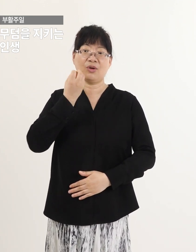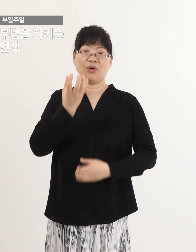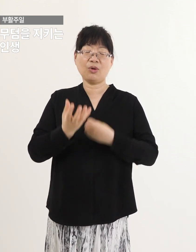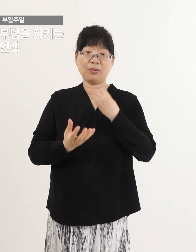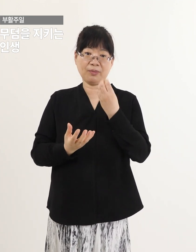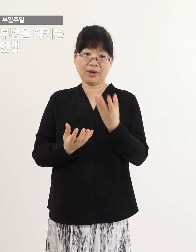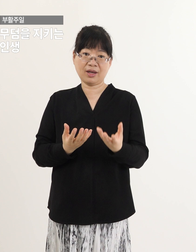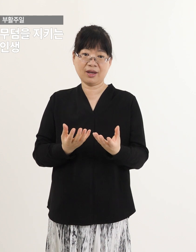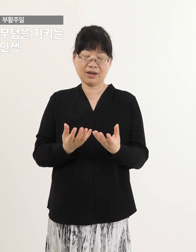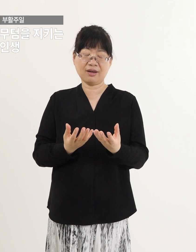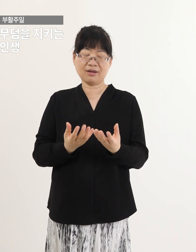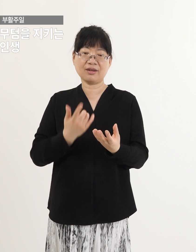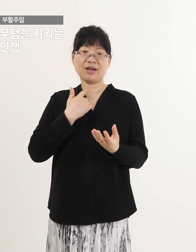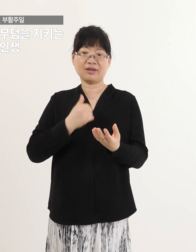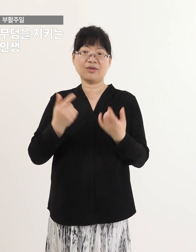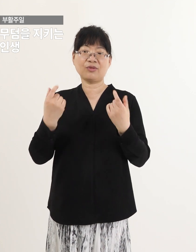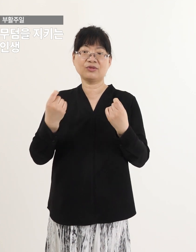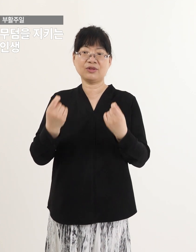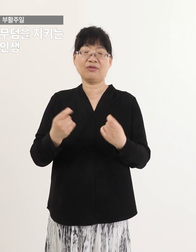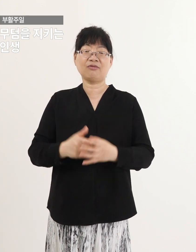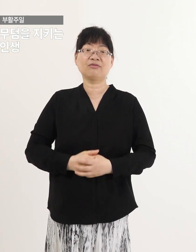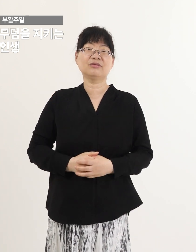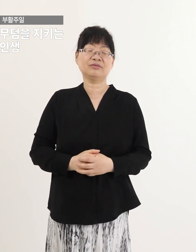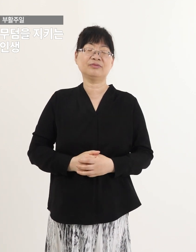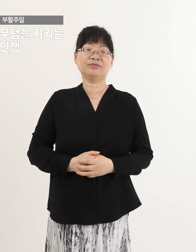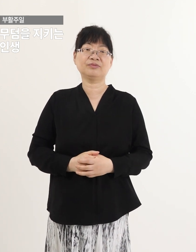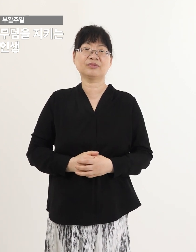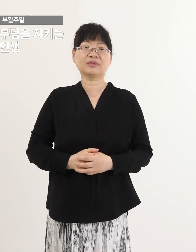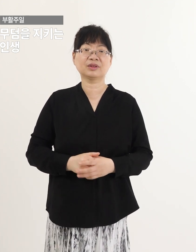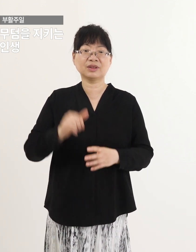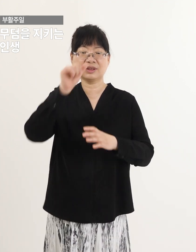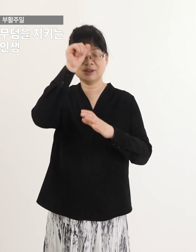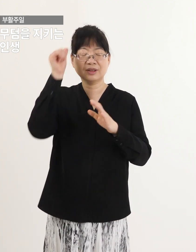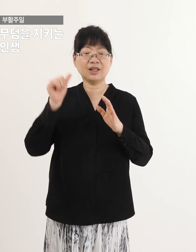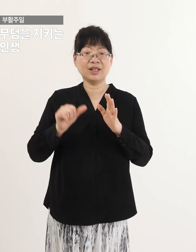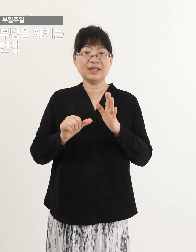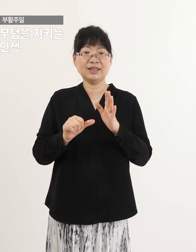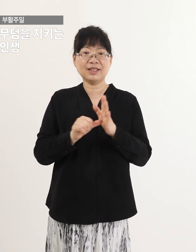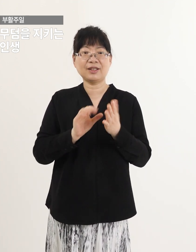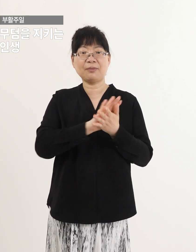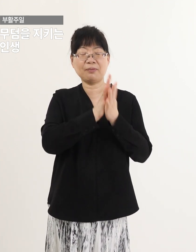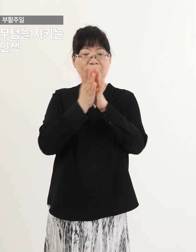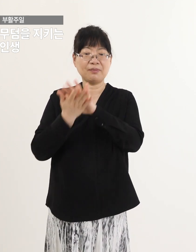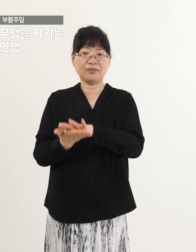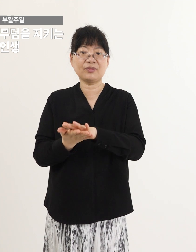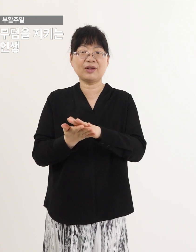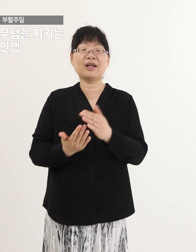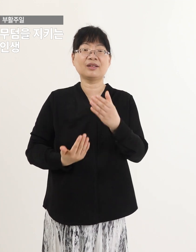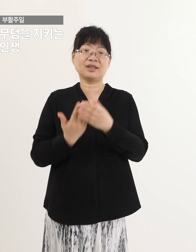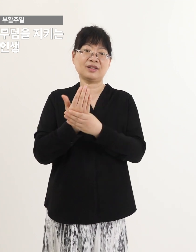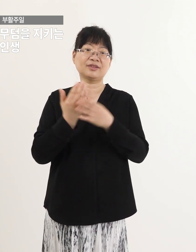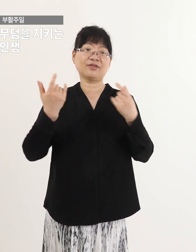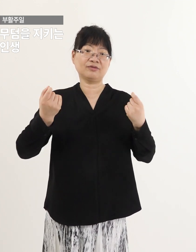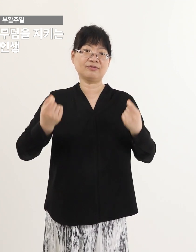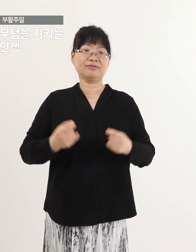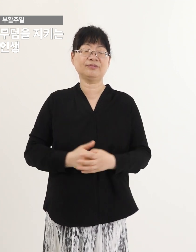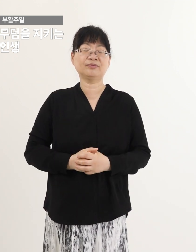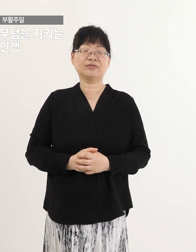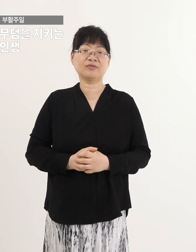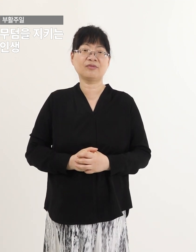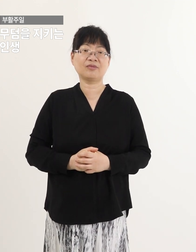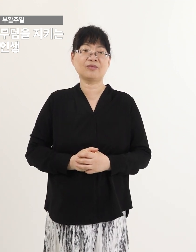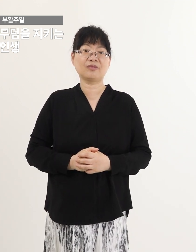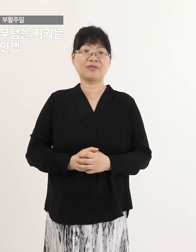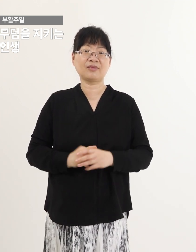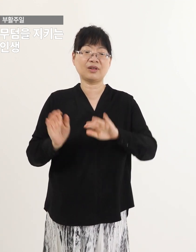고백하지 않으면 안 되었던 것처럼 그런 인생의 어떤 역설이 일어난 거예요. 여기서 또